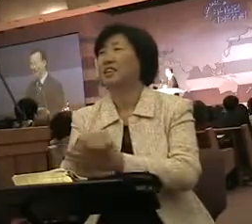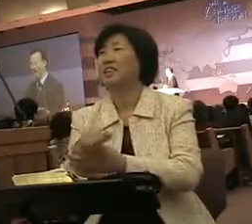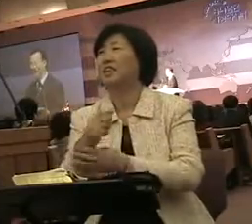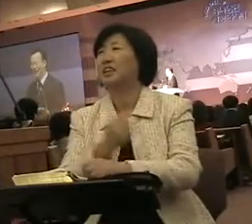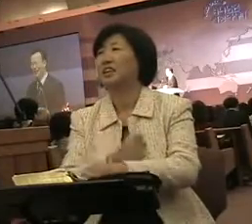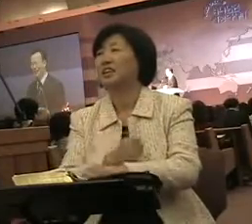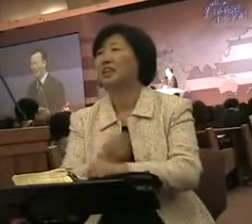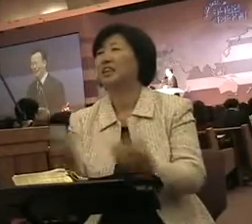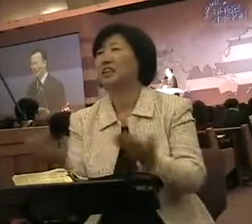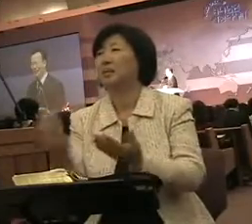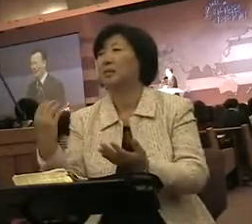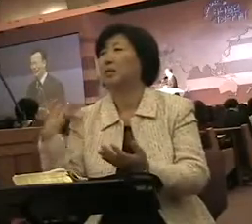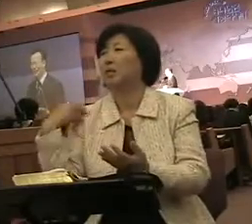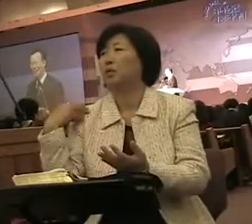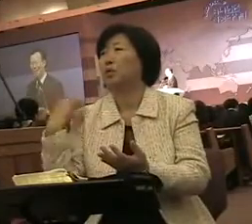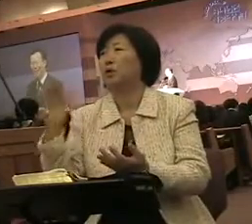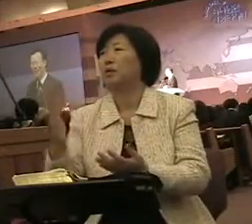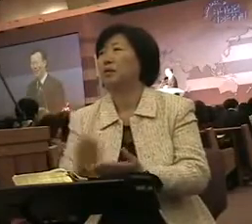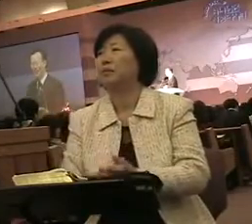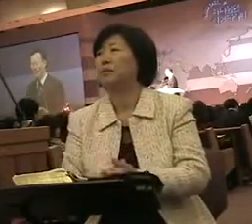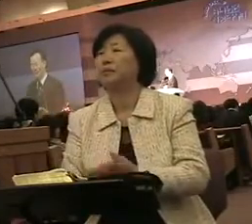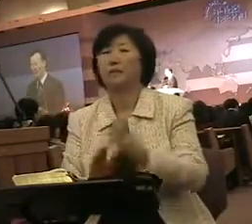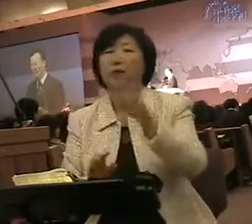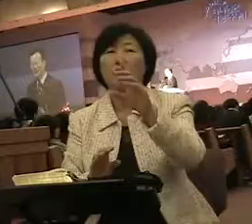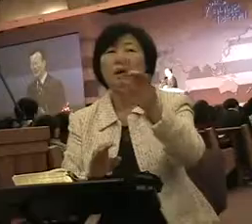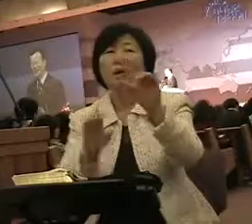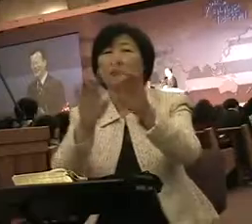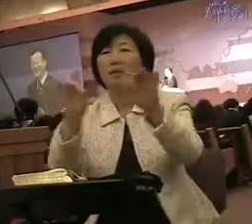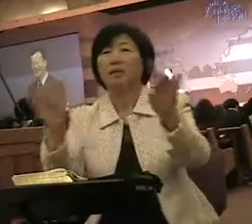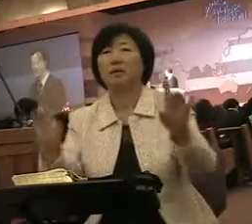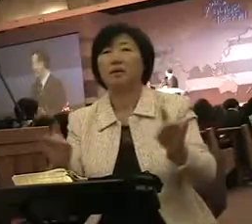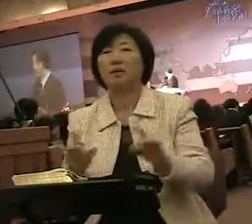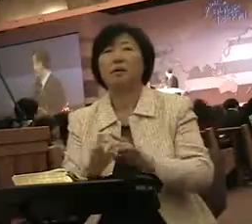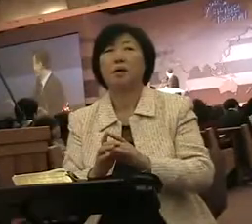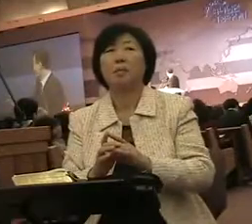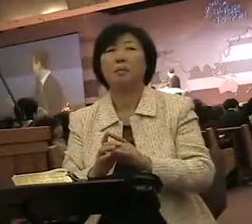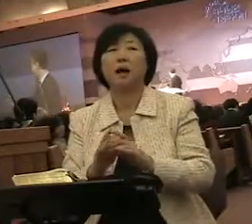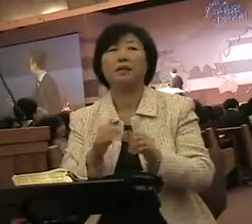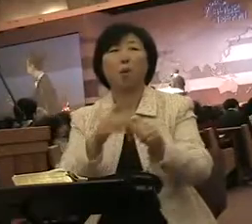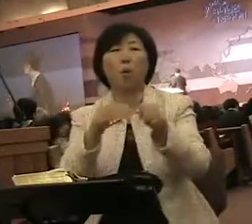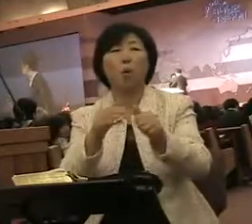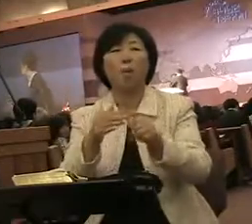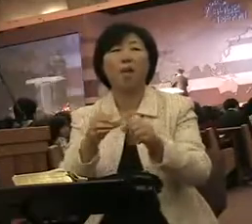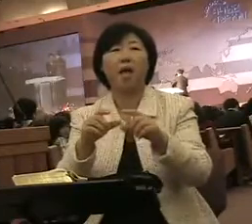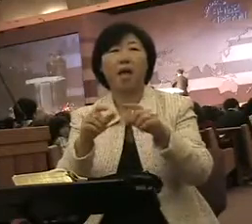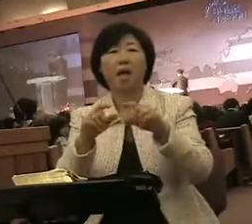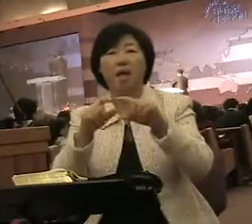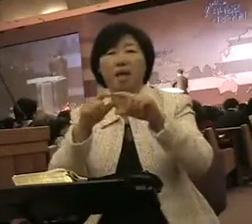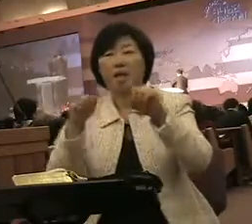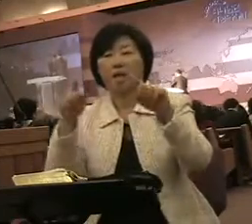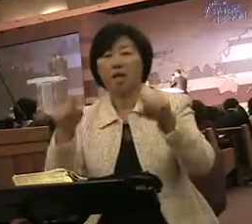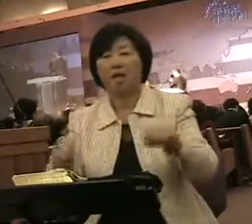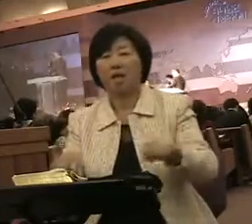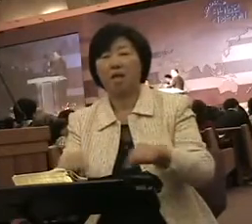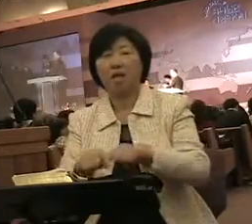그 사명을 맡게 됩니다. 한 분 한 분들에게 파송패를 전달하겠습니다.